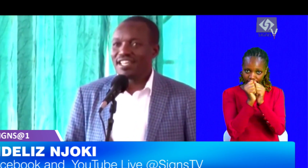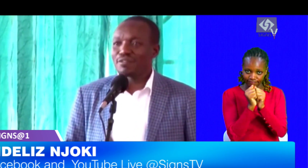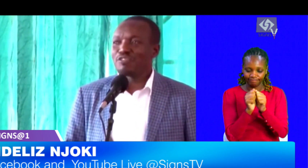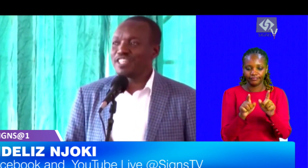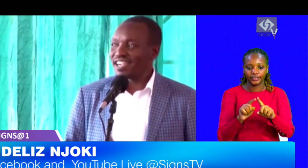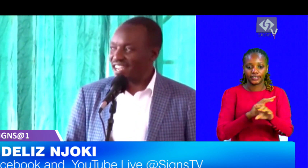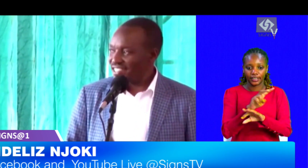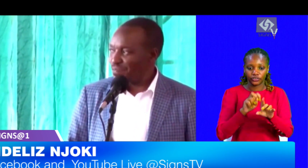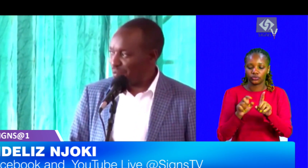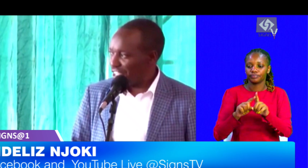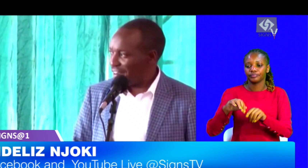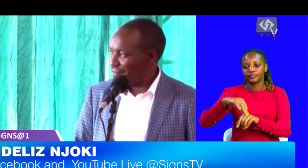Na kwa kufanya kazi pamoja,